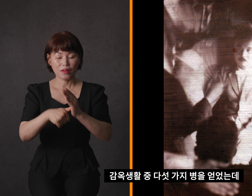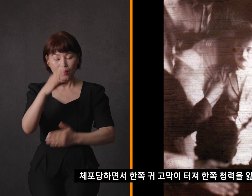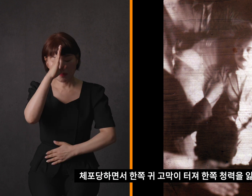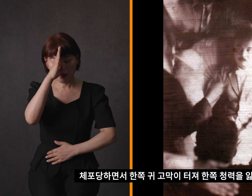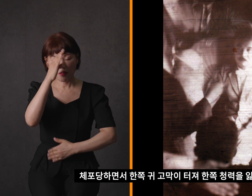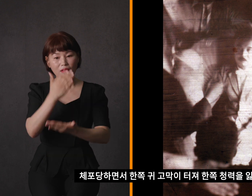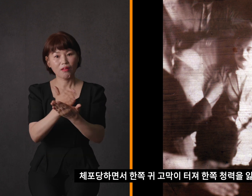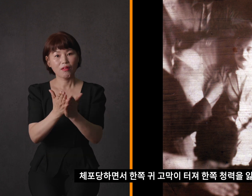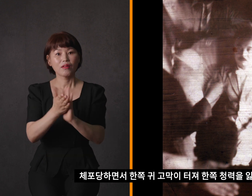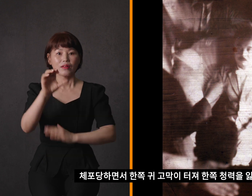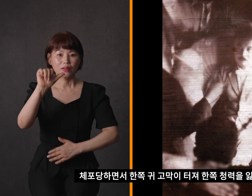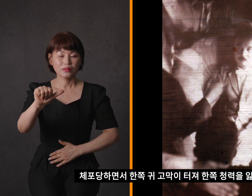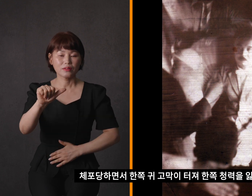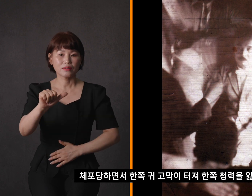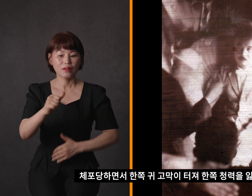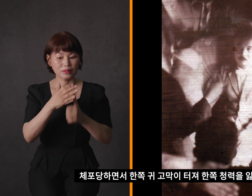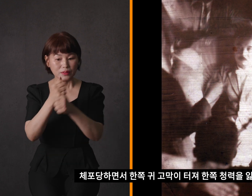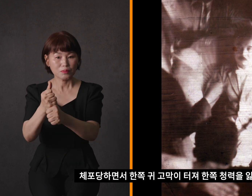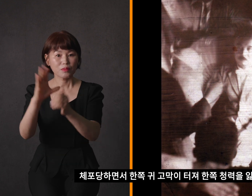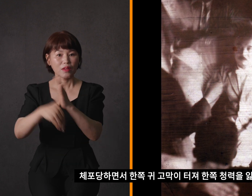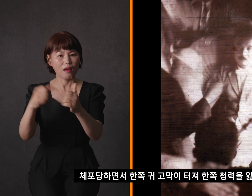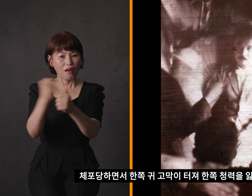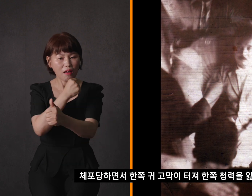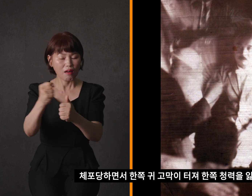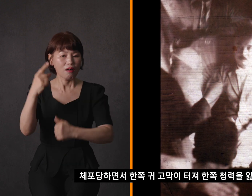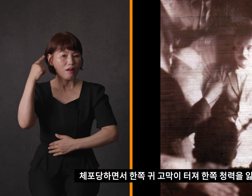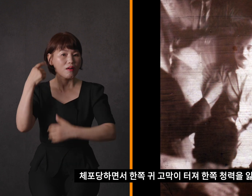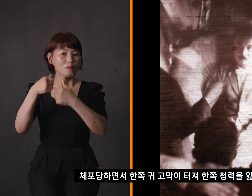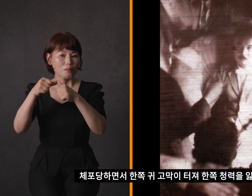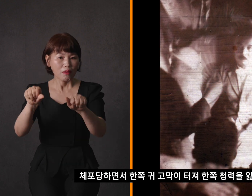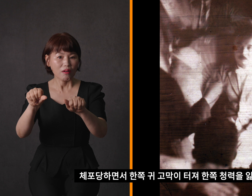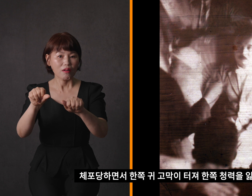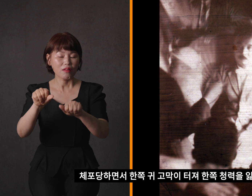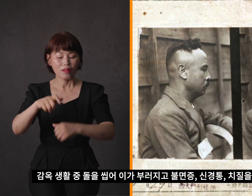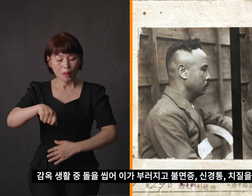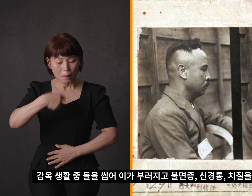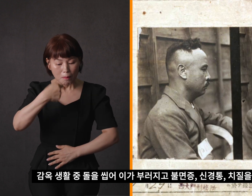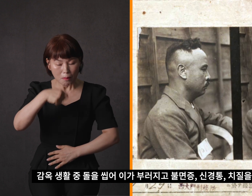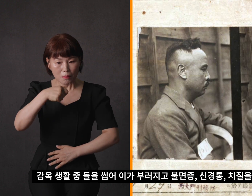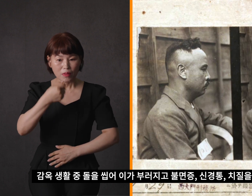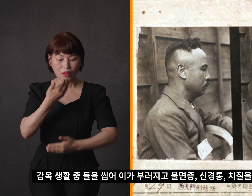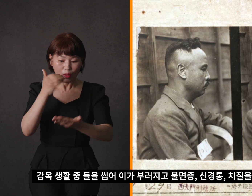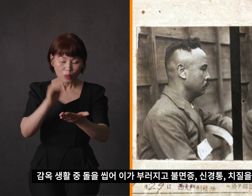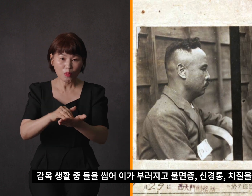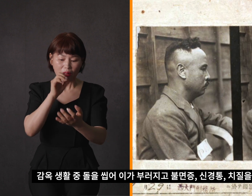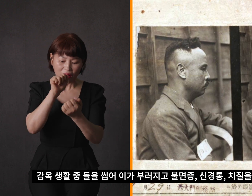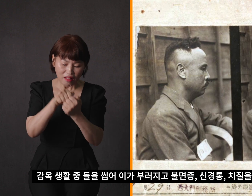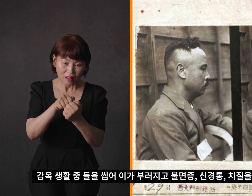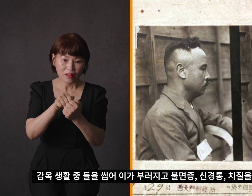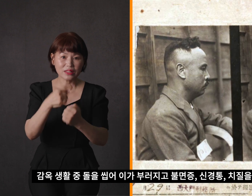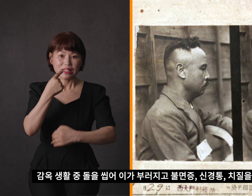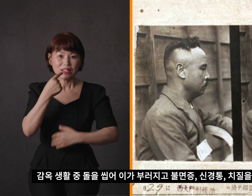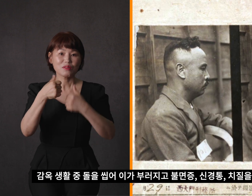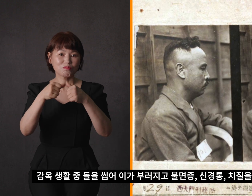얻었는데 체포당하면서 한쪽 귀 고막이 터져 한쪽 청력을 잃었고 감옥 생활 중 돌을